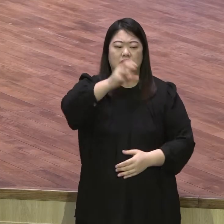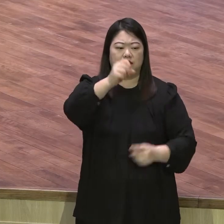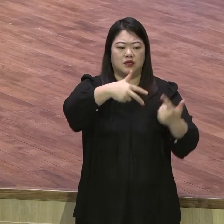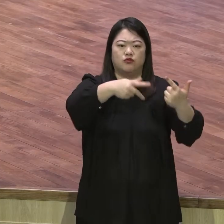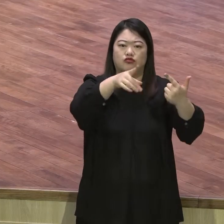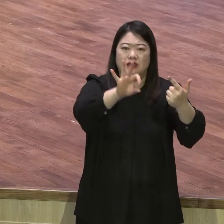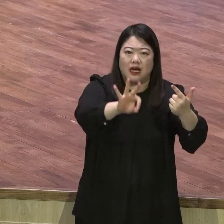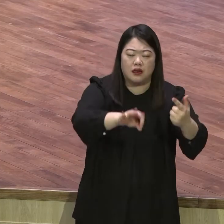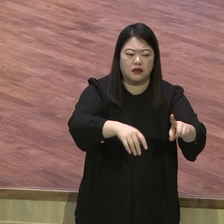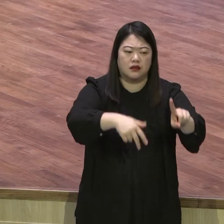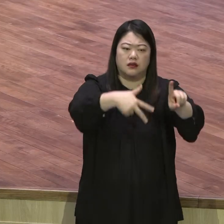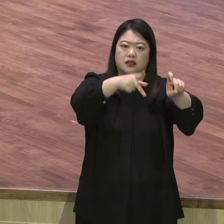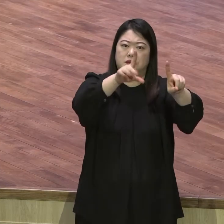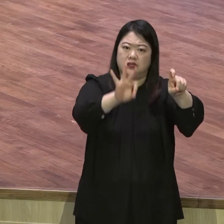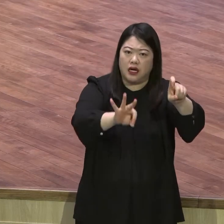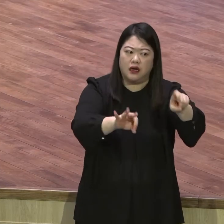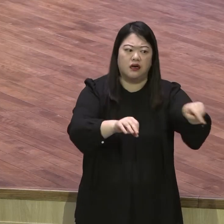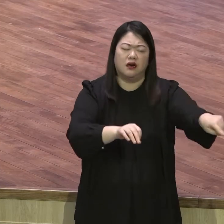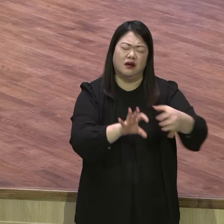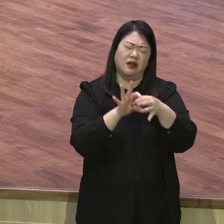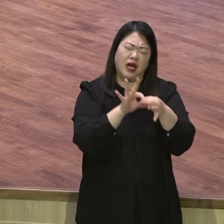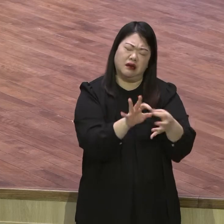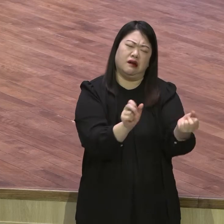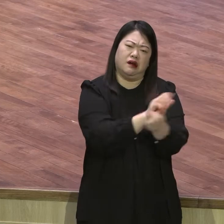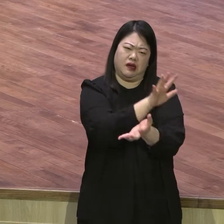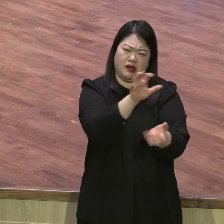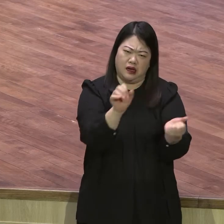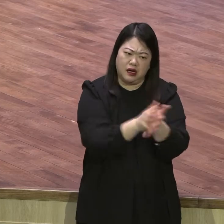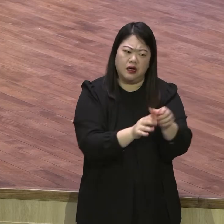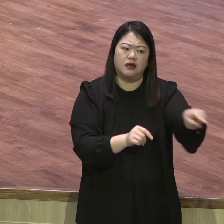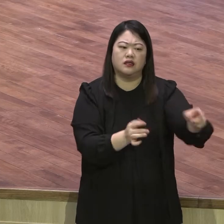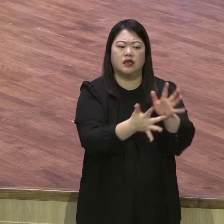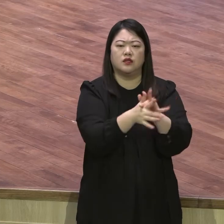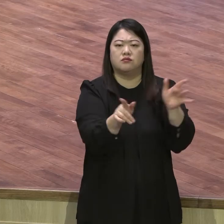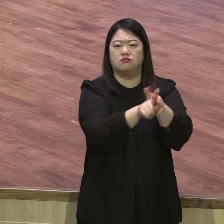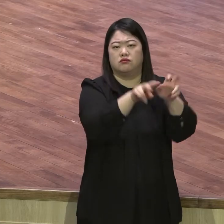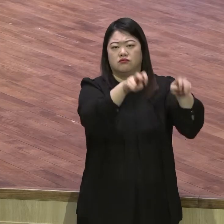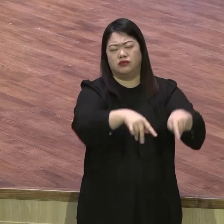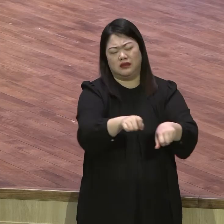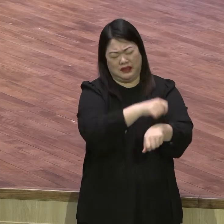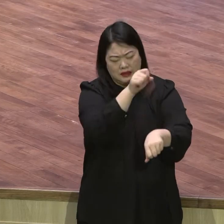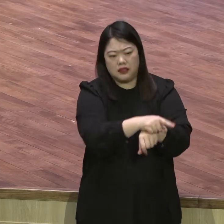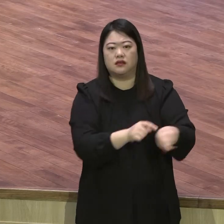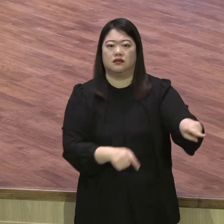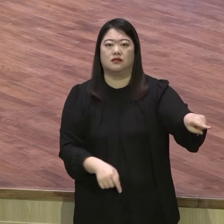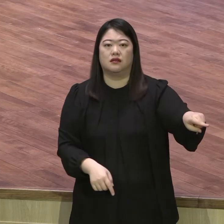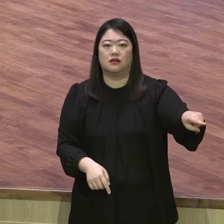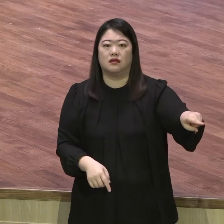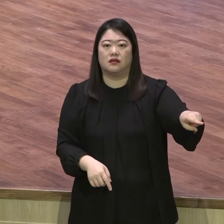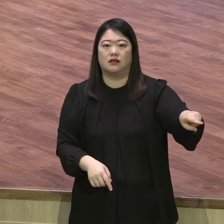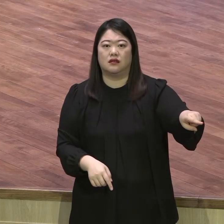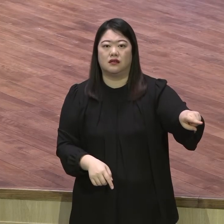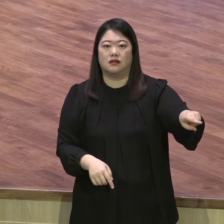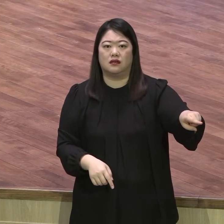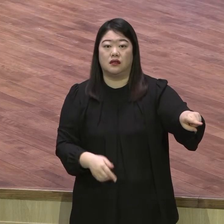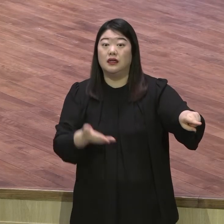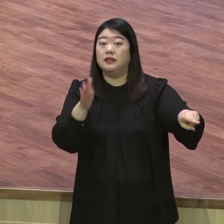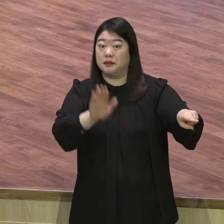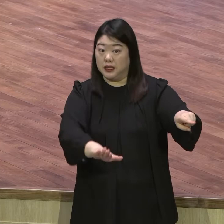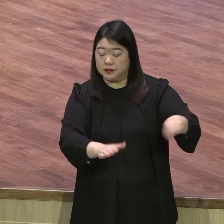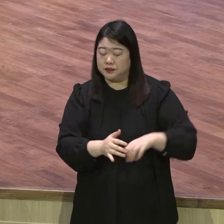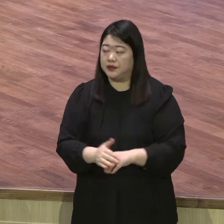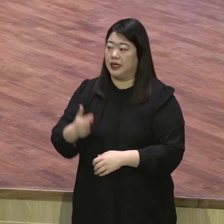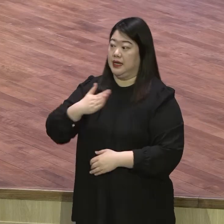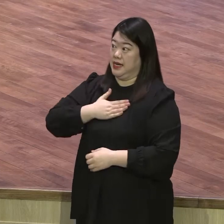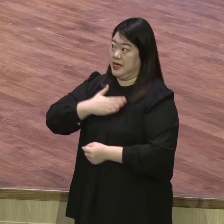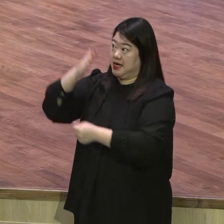십장에 빠져. 그래서 허우적거리고 전 세상 사람들 다 그래요. 전부 자기 중심. 그런데 하나님과 화목한 자는